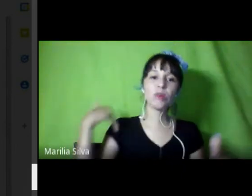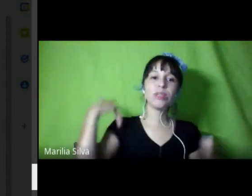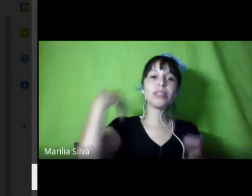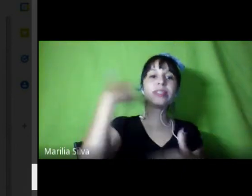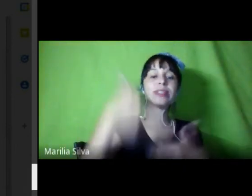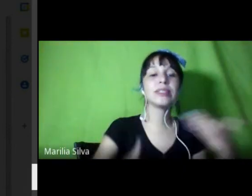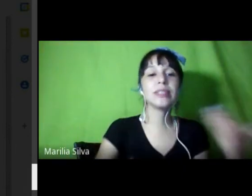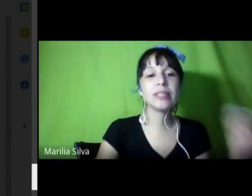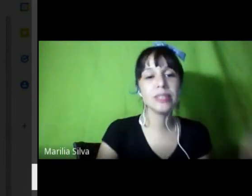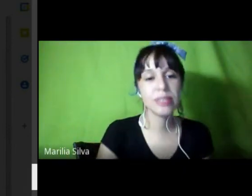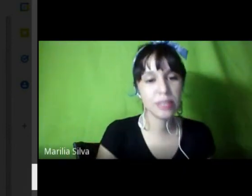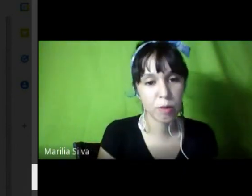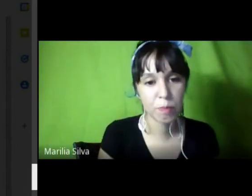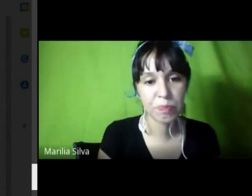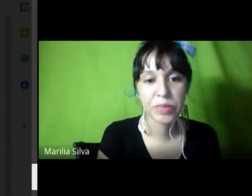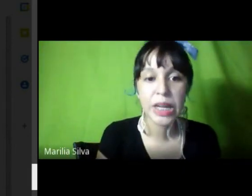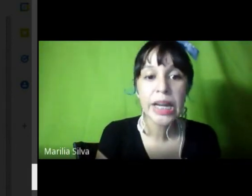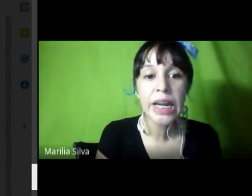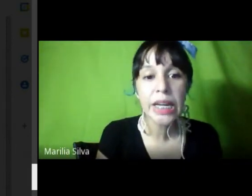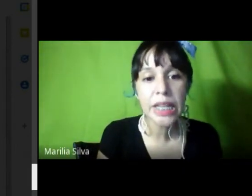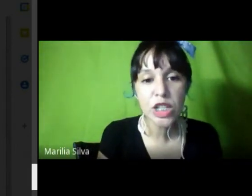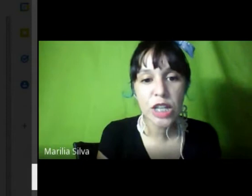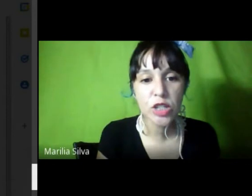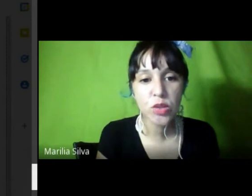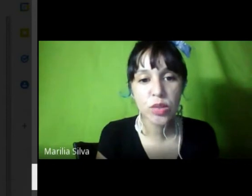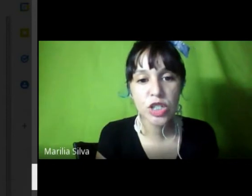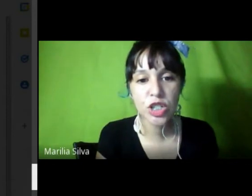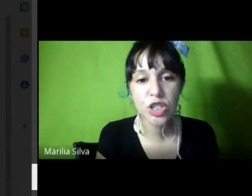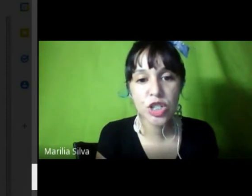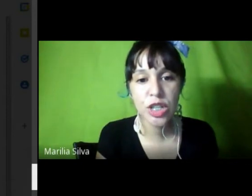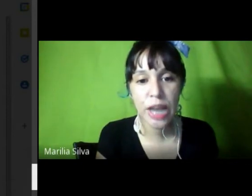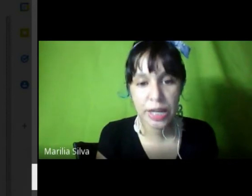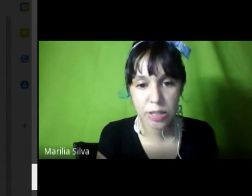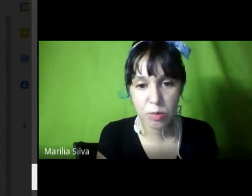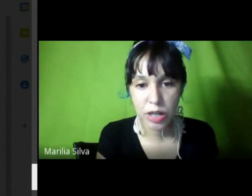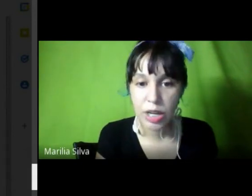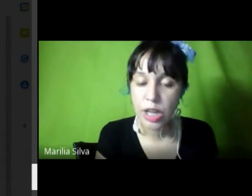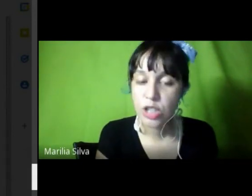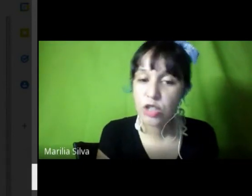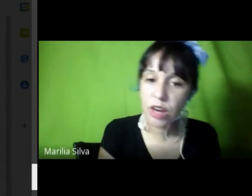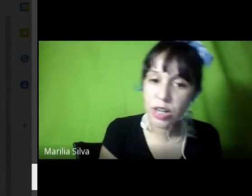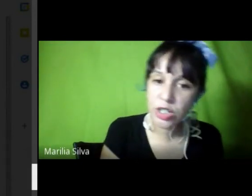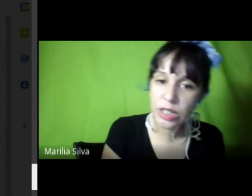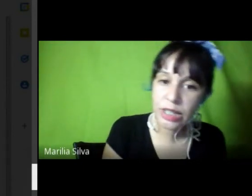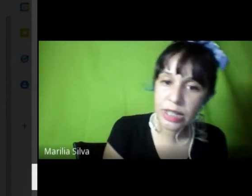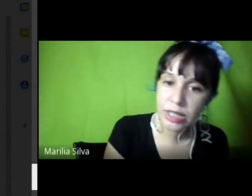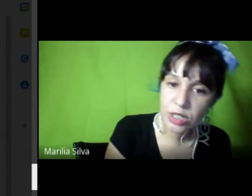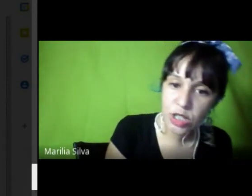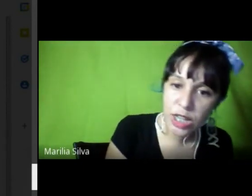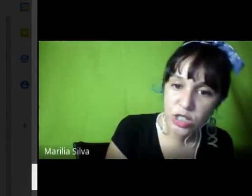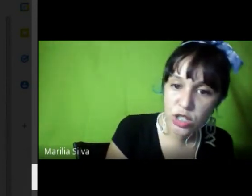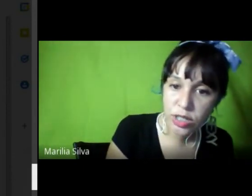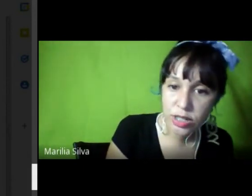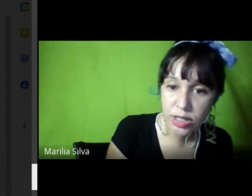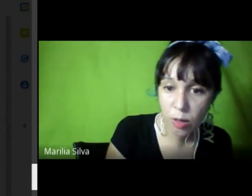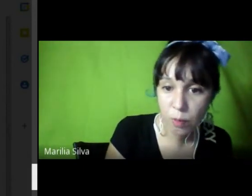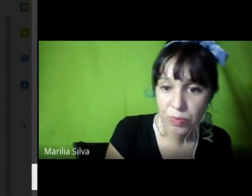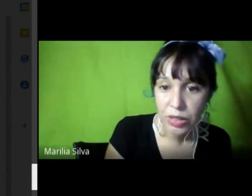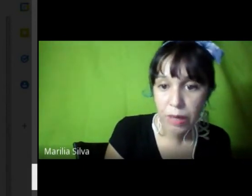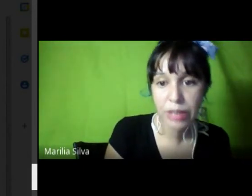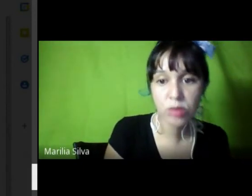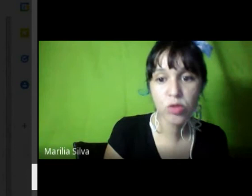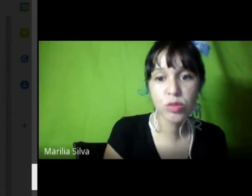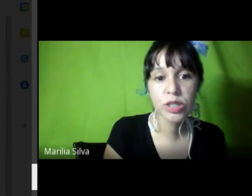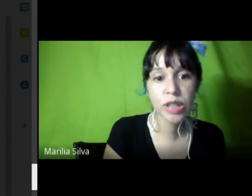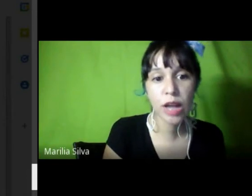aí acontece essa transição. Identidades surdas de diáspora divergem das identidades de transição,